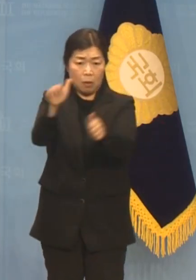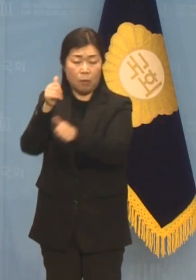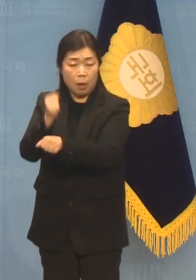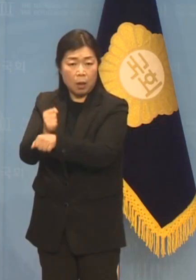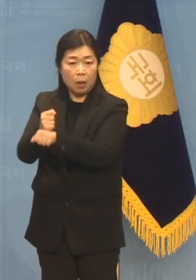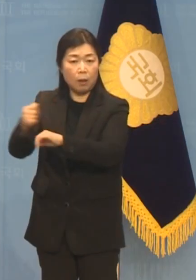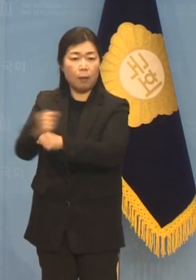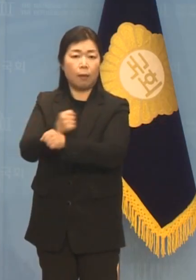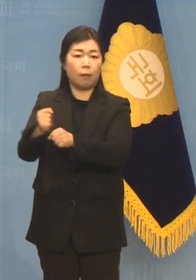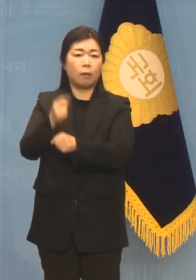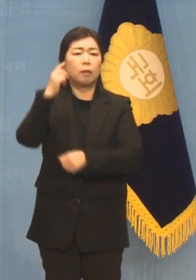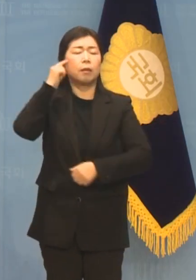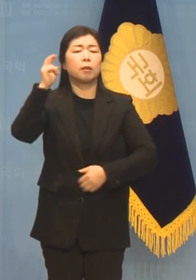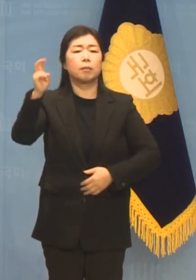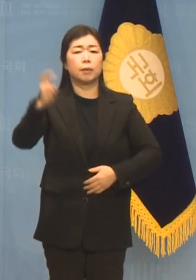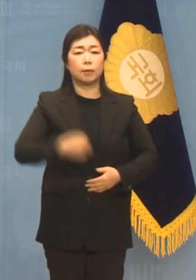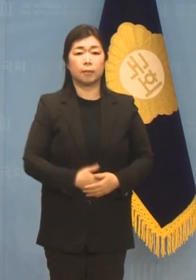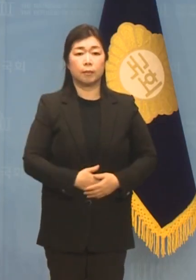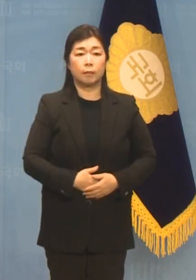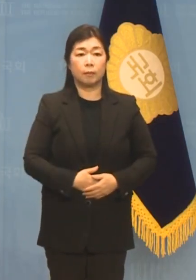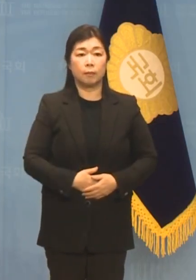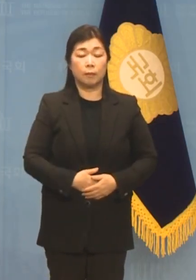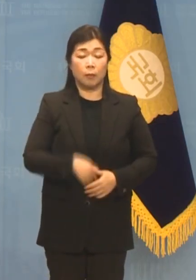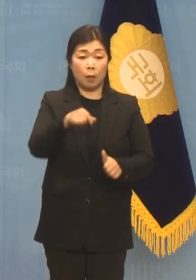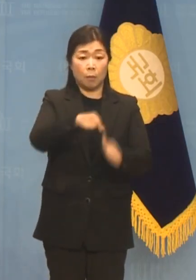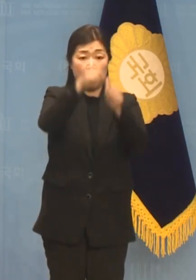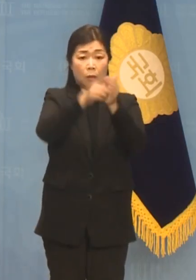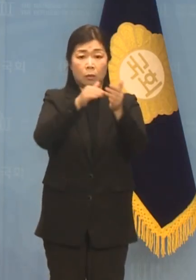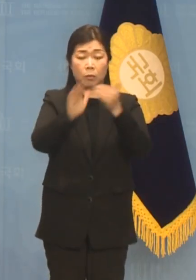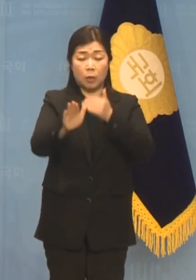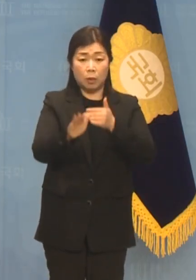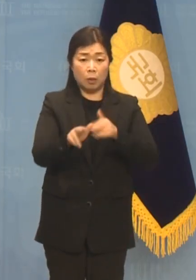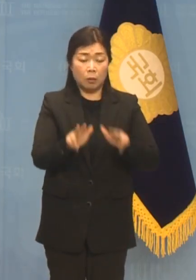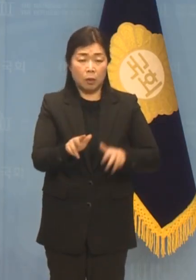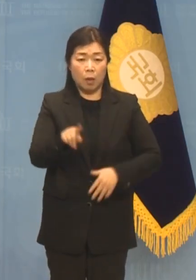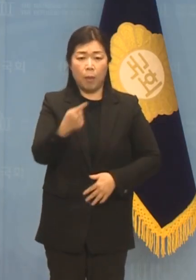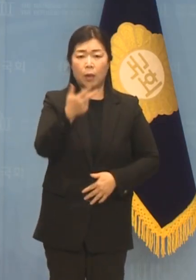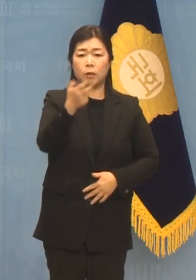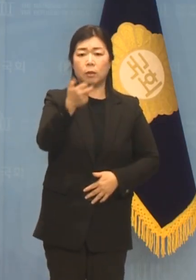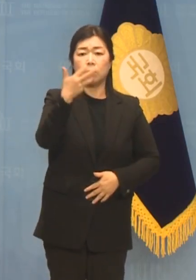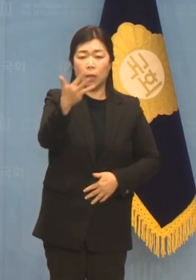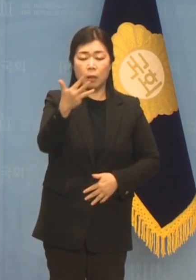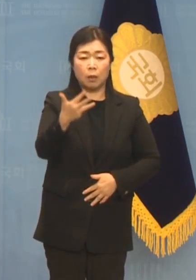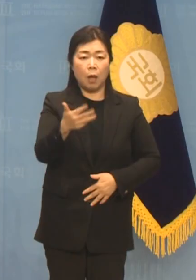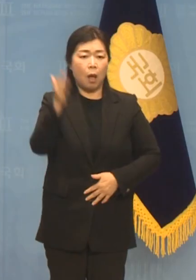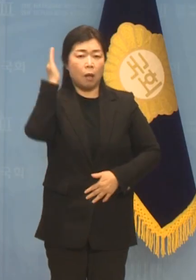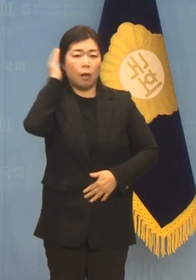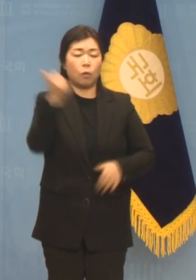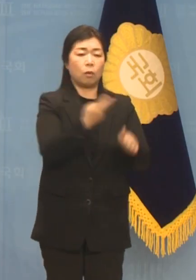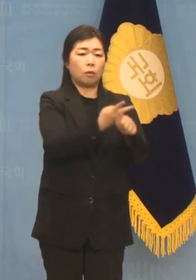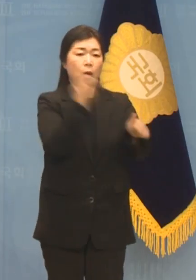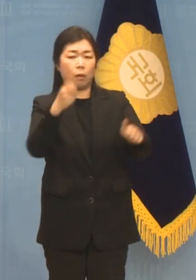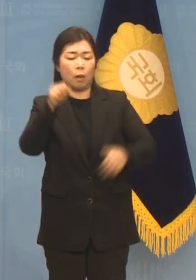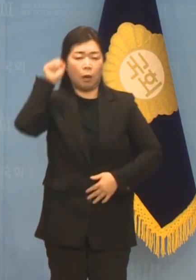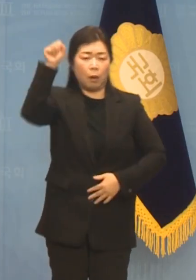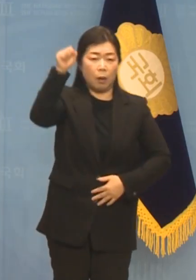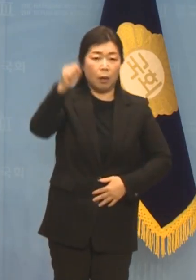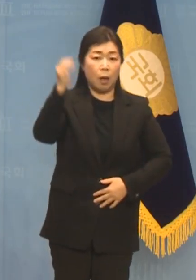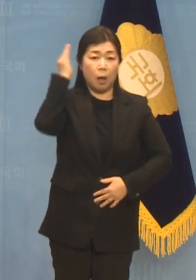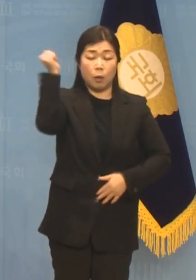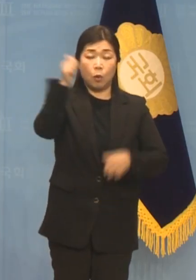것 아니겠습니까? 당선 직후부터 178회의 대통령 퇴진운동, 대선